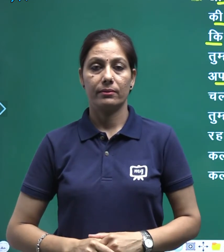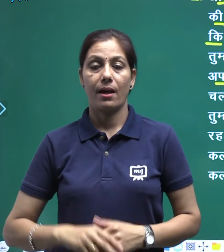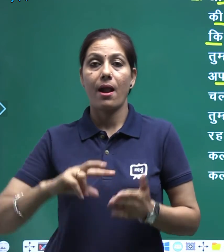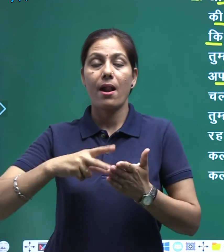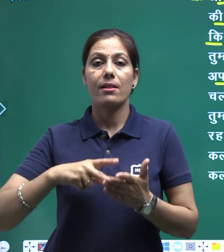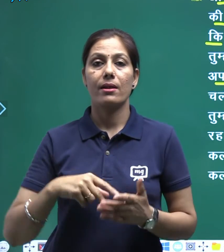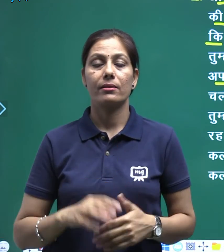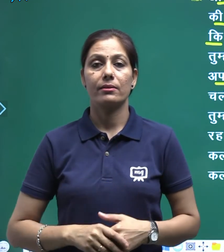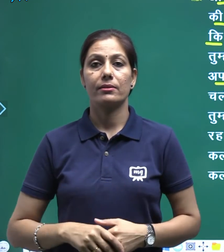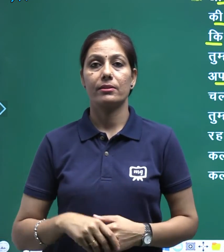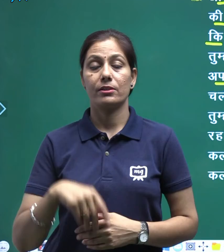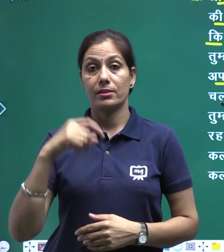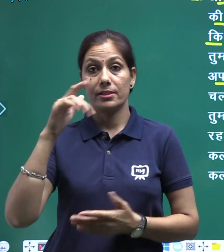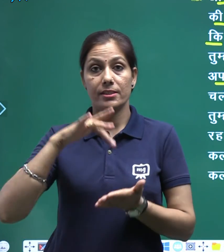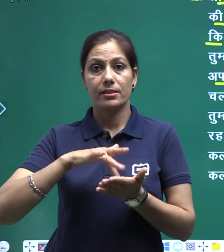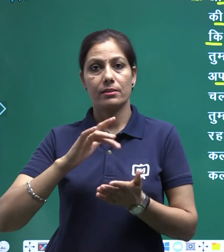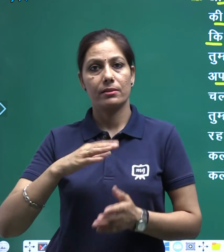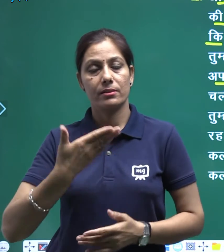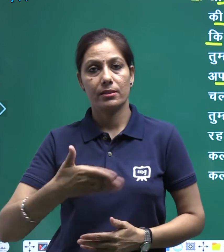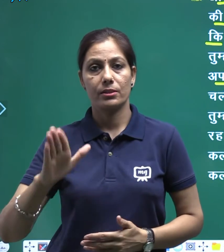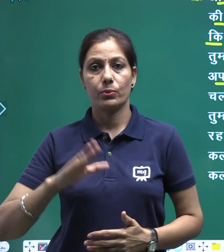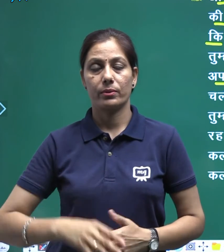अर्थात ससुराल चली जाओगी।